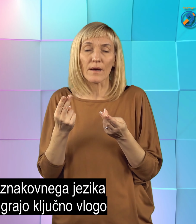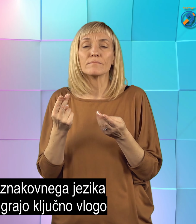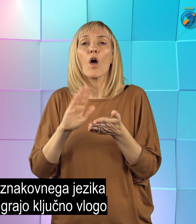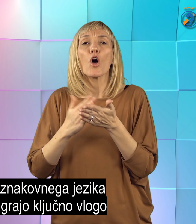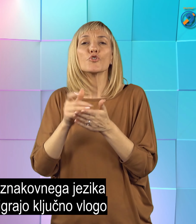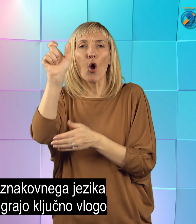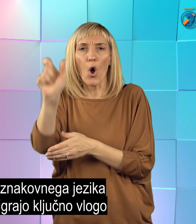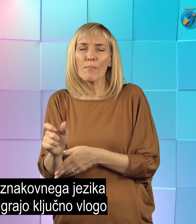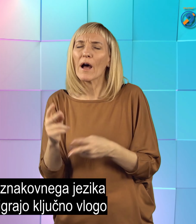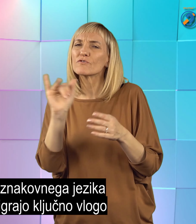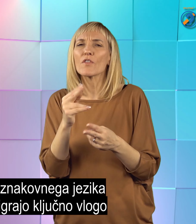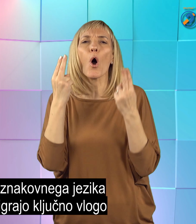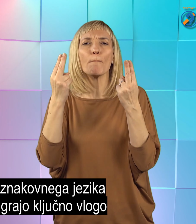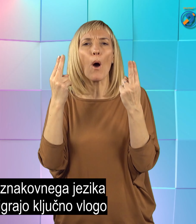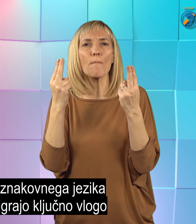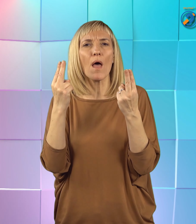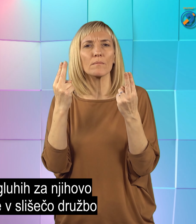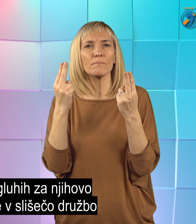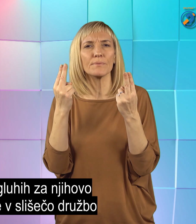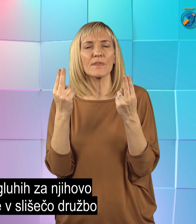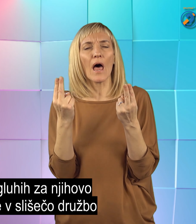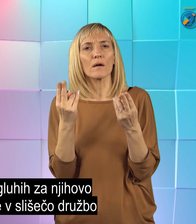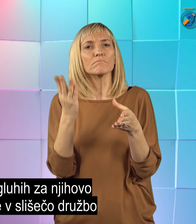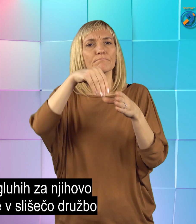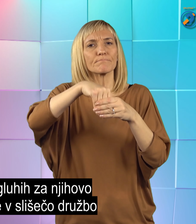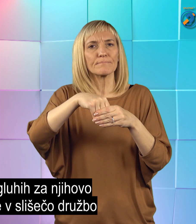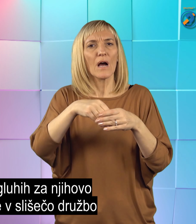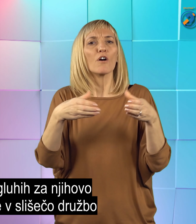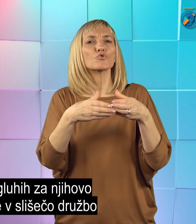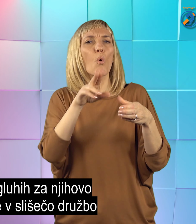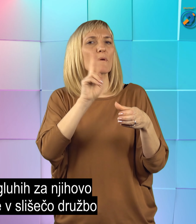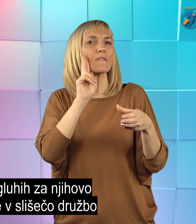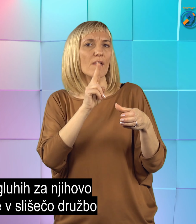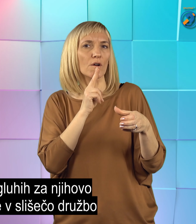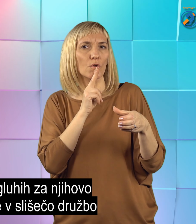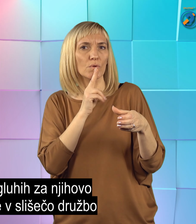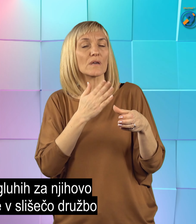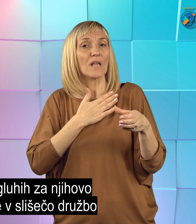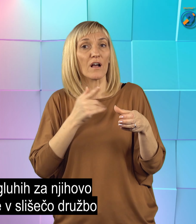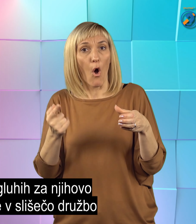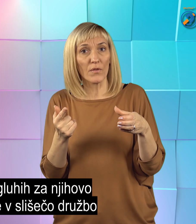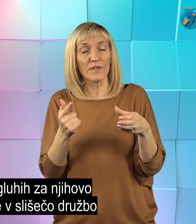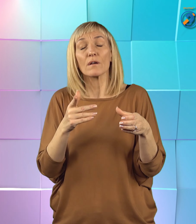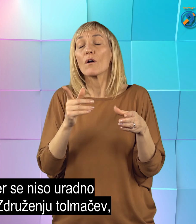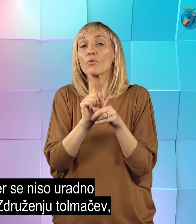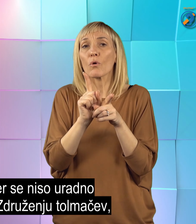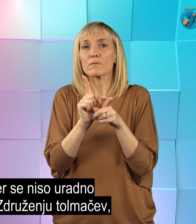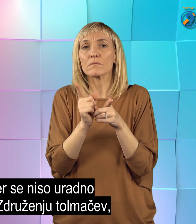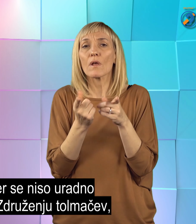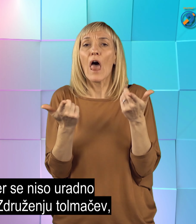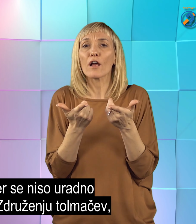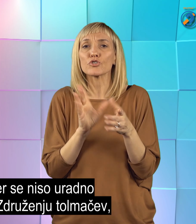od nekdaj igrajo ključno vlogo v življenju gluhih za njihovo vključevanje v slišečo družbo. In vse dokler se